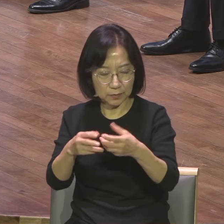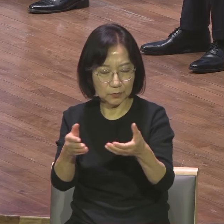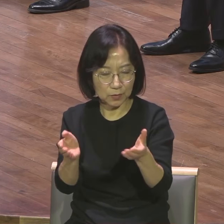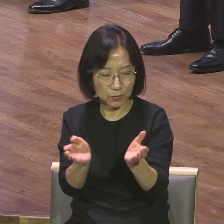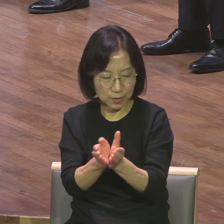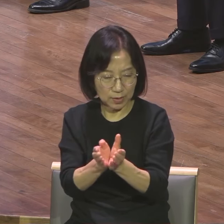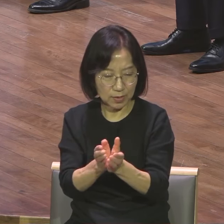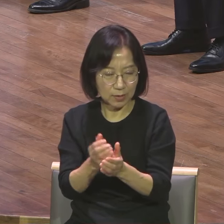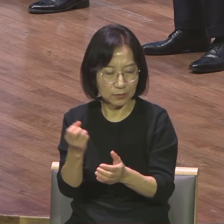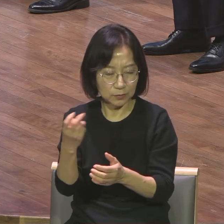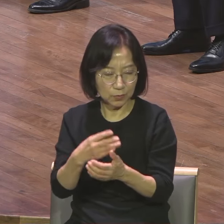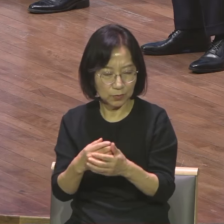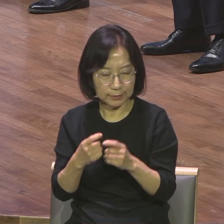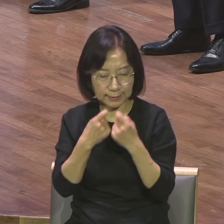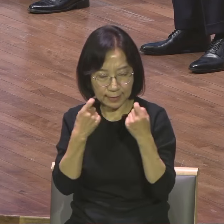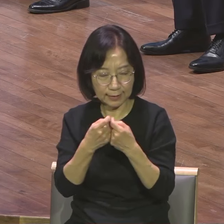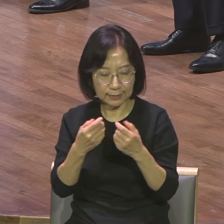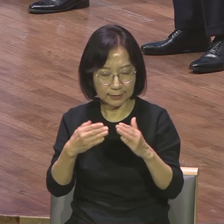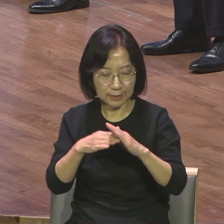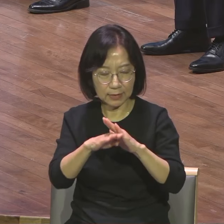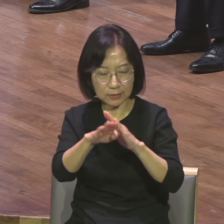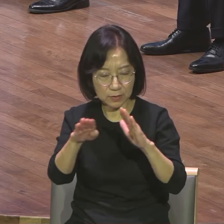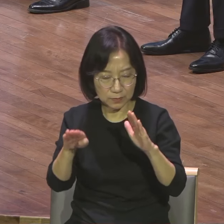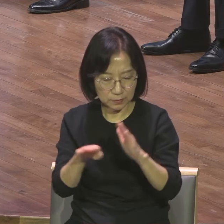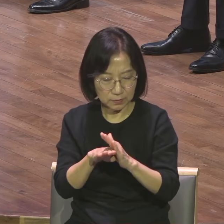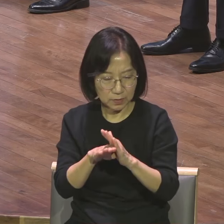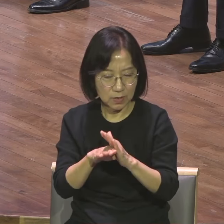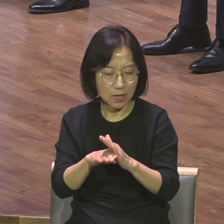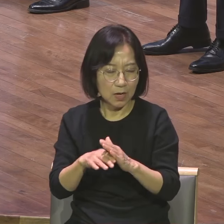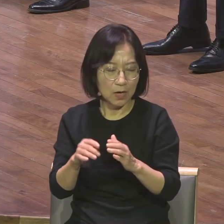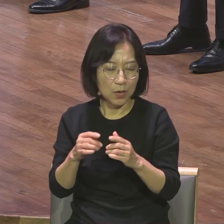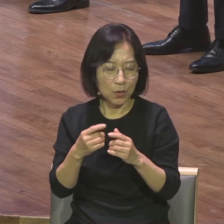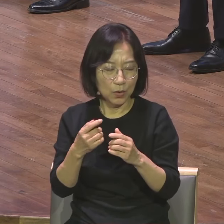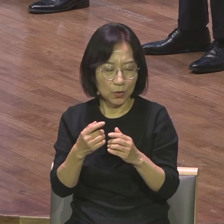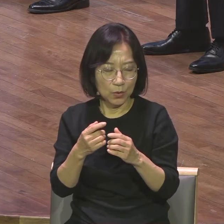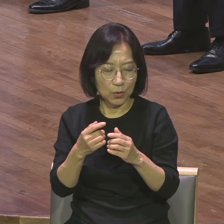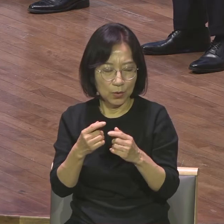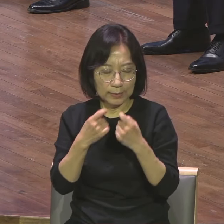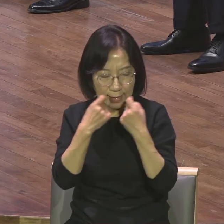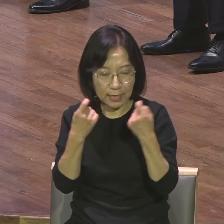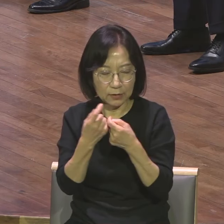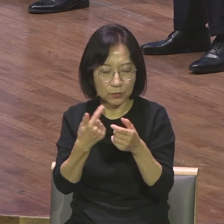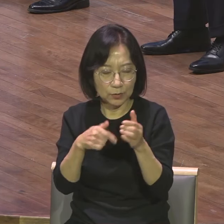개인과 가정을 위하여 한 번 더 주여 외치고 기도하겠습니다. 주여